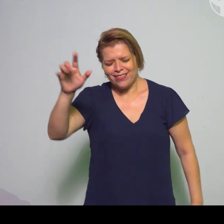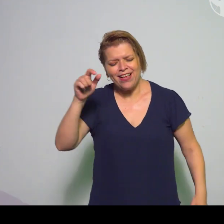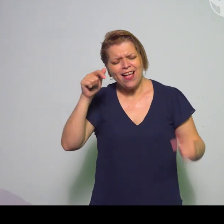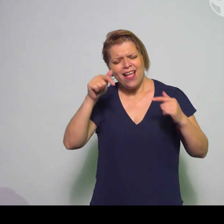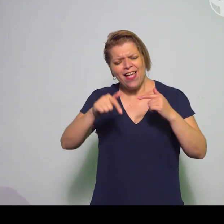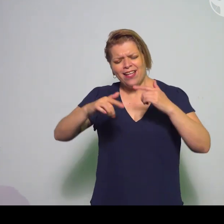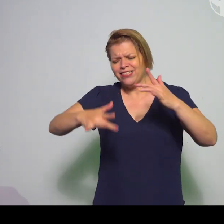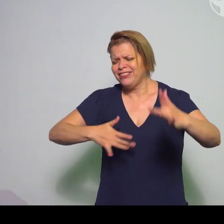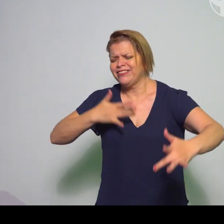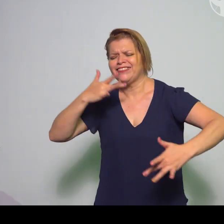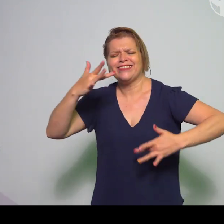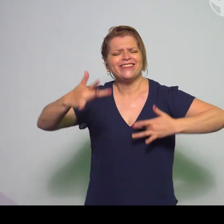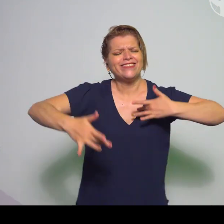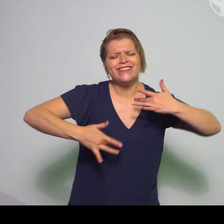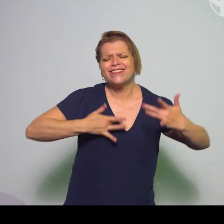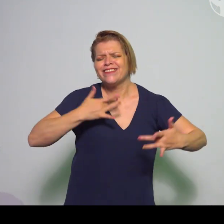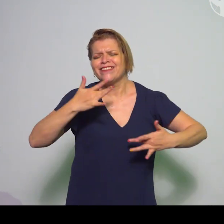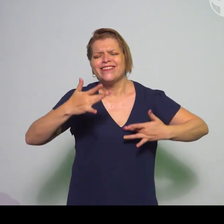Aquí estás,